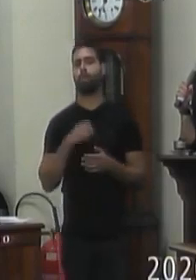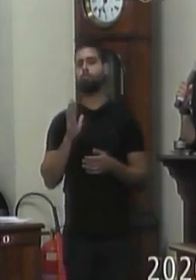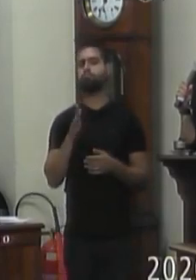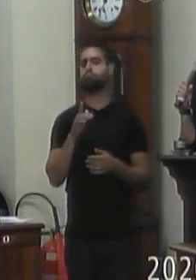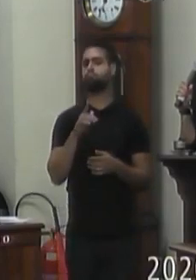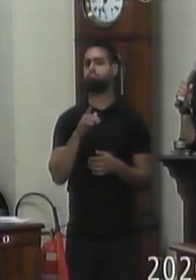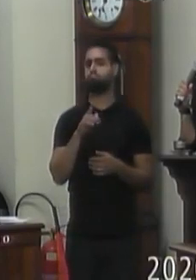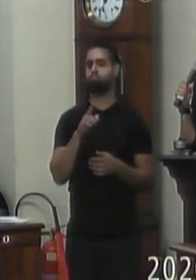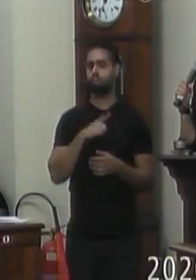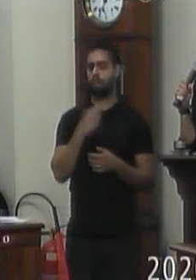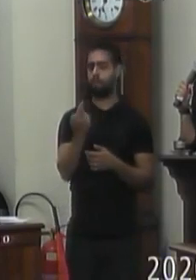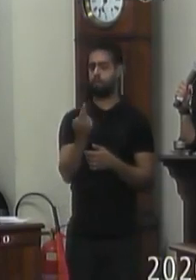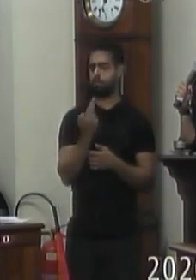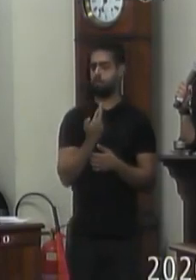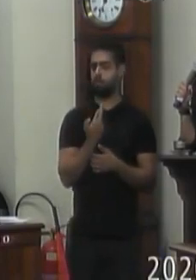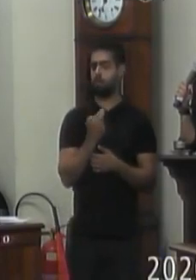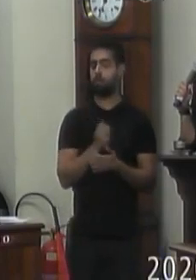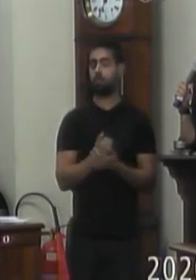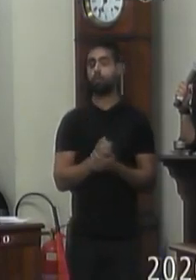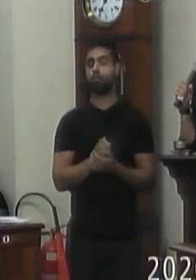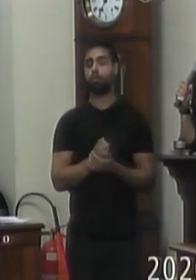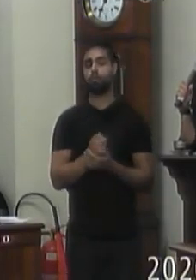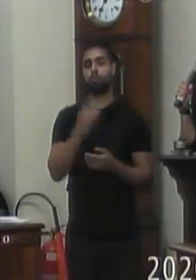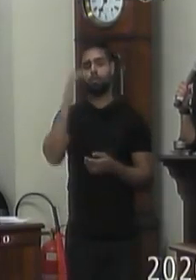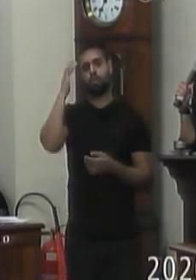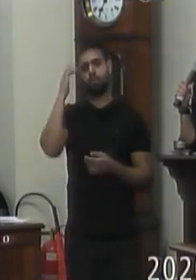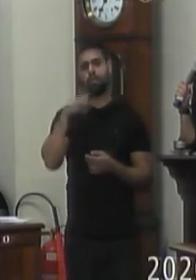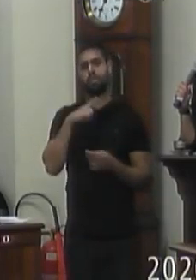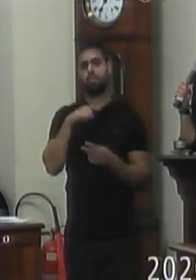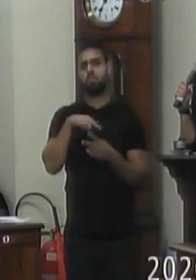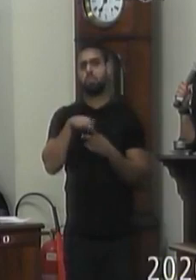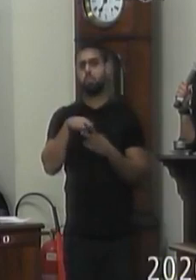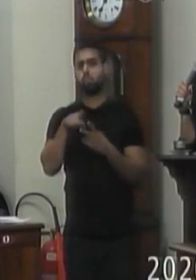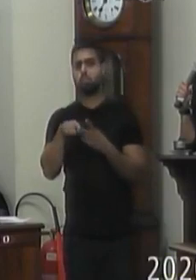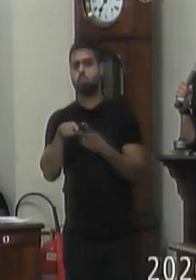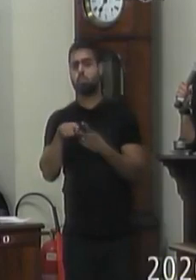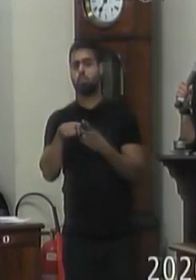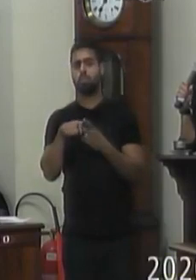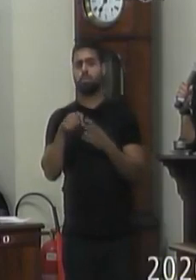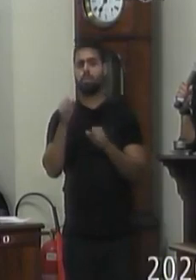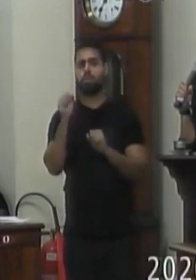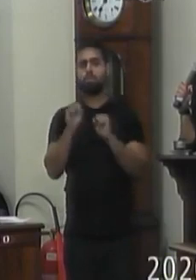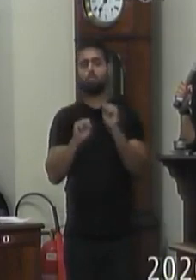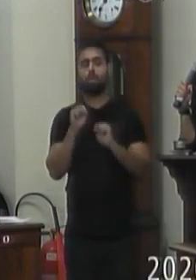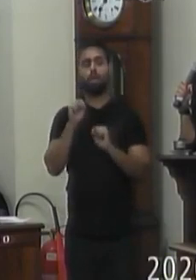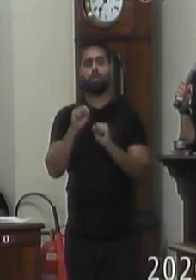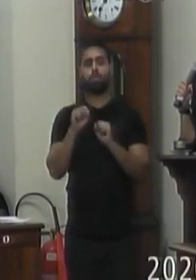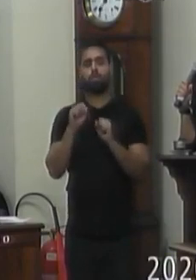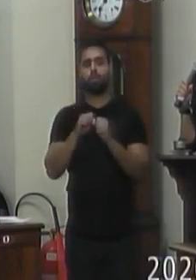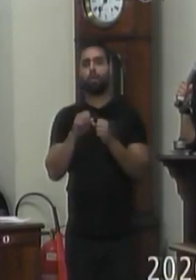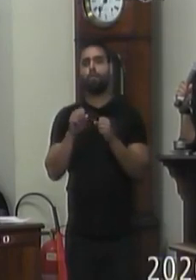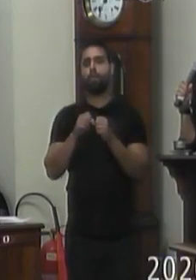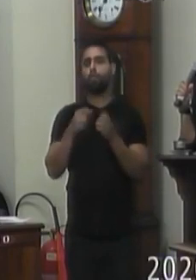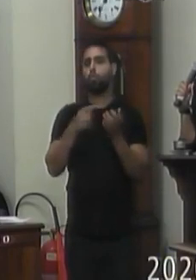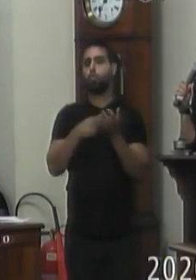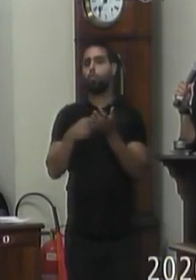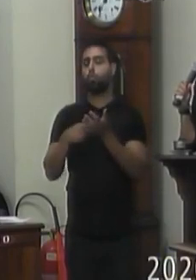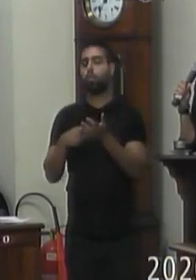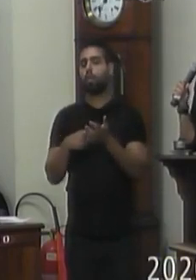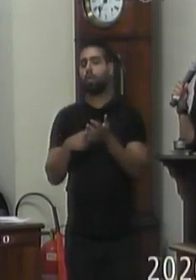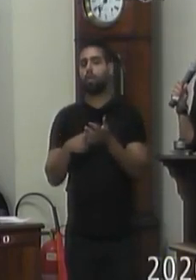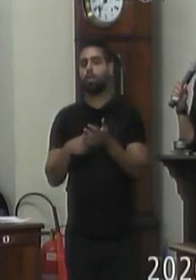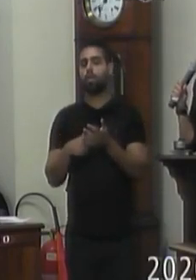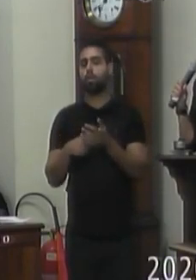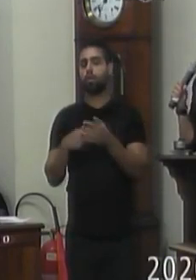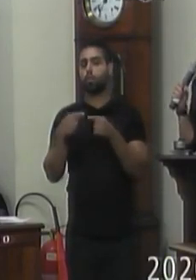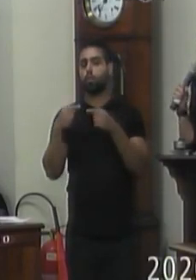algum resultado, né? Acho que teve uma ou duas empresas, se eu não me engano, que já contactaram. Acho que teve uma empresa até